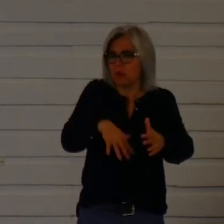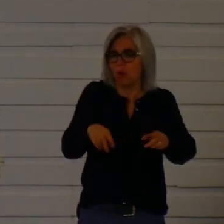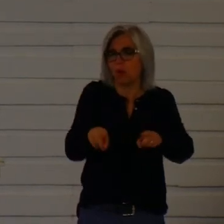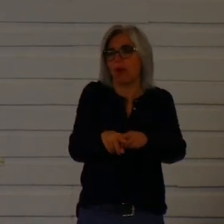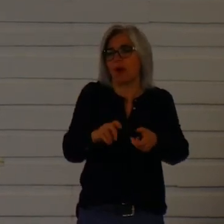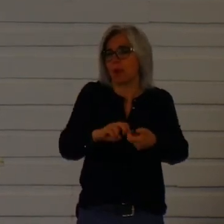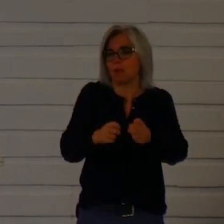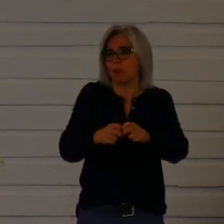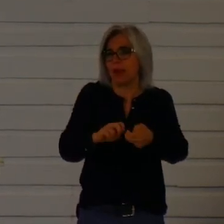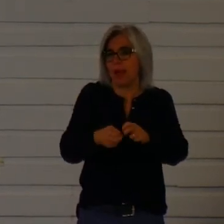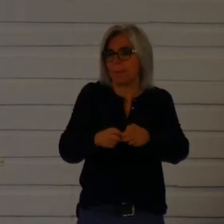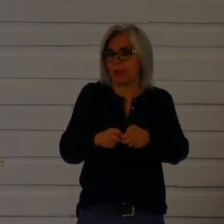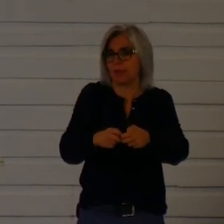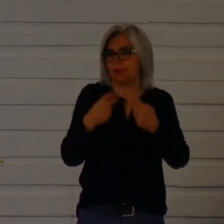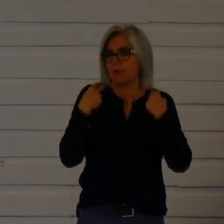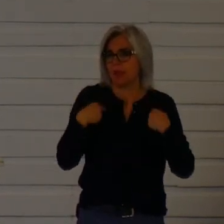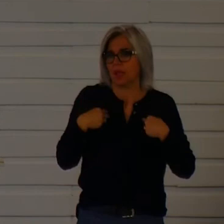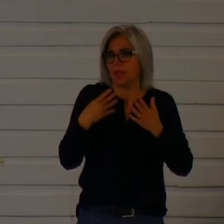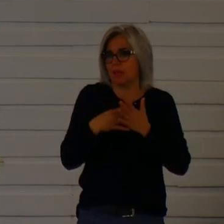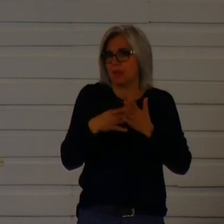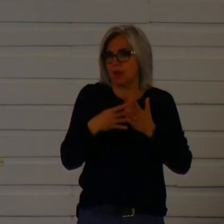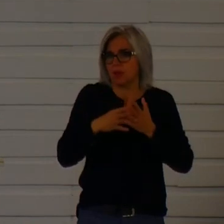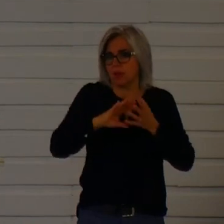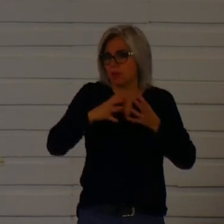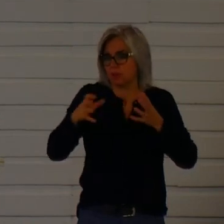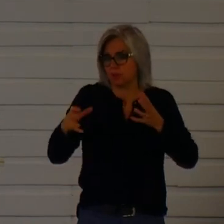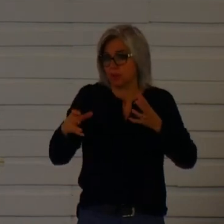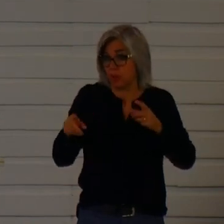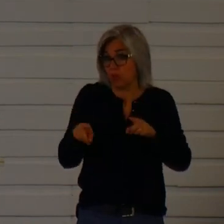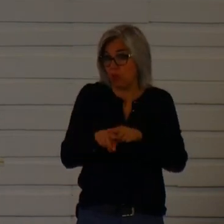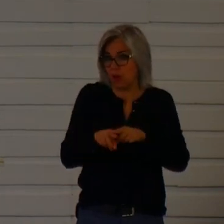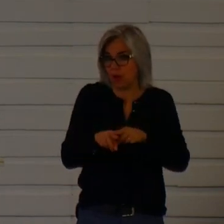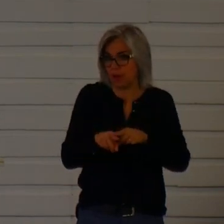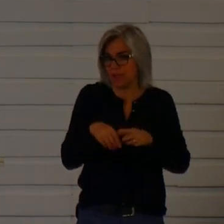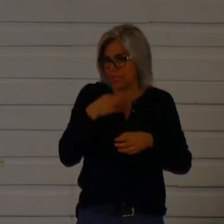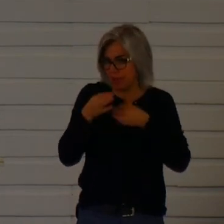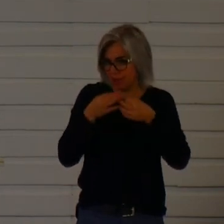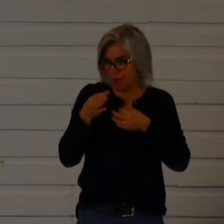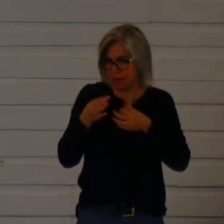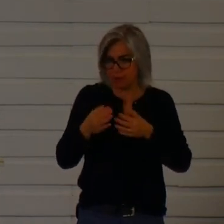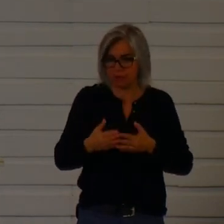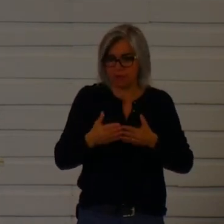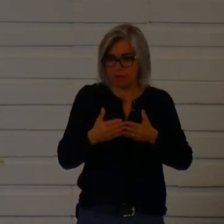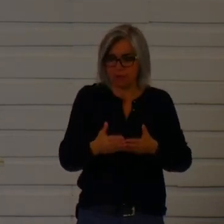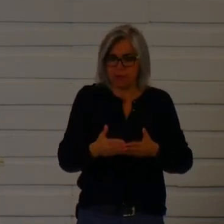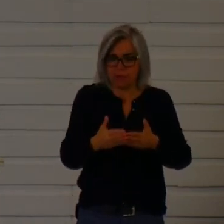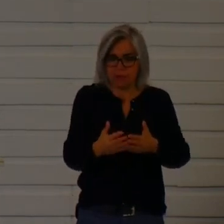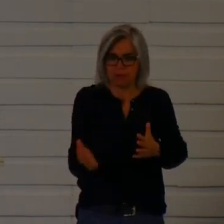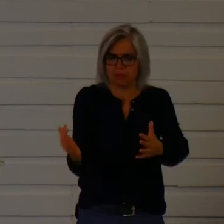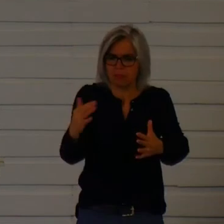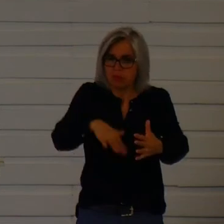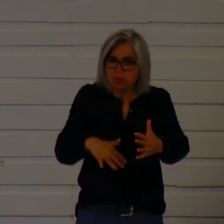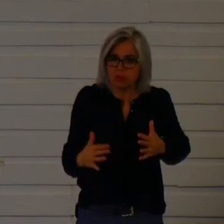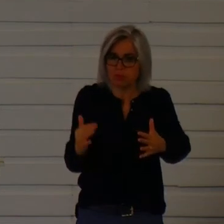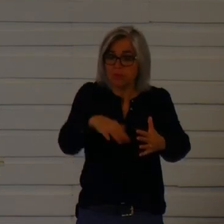che tu non hai il controllo della barca, e cioè della tua vita, della tua casa, della tua famiglia,